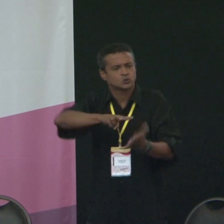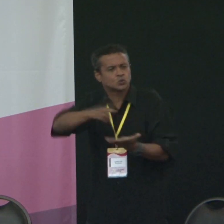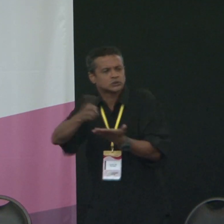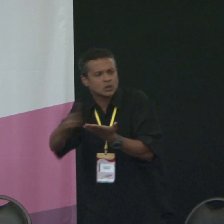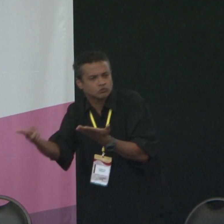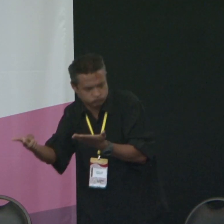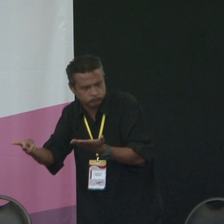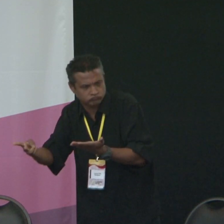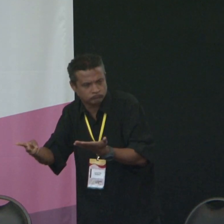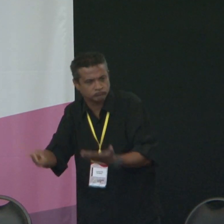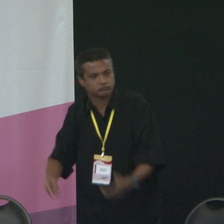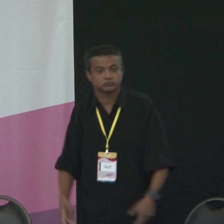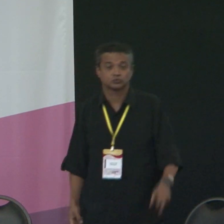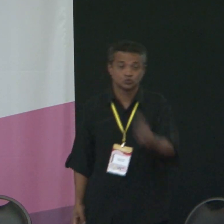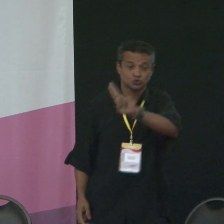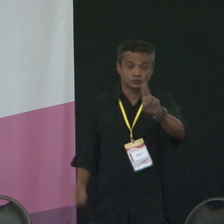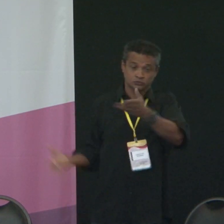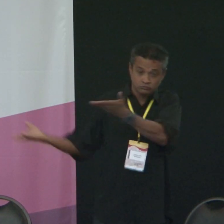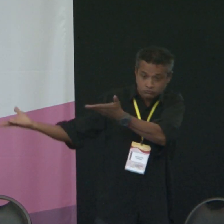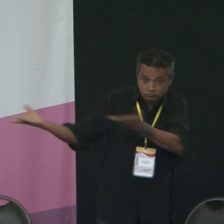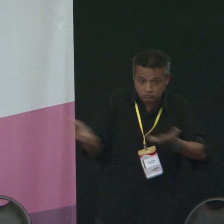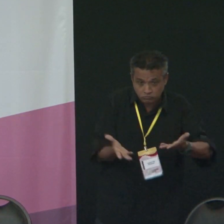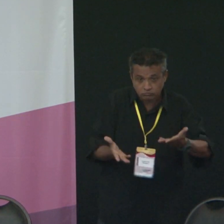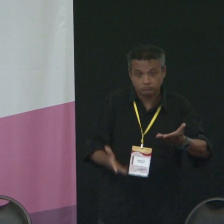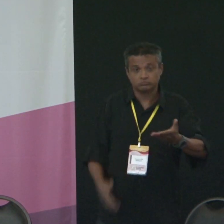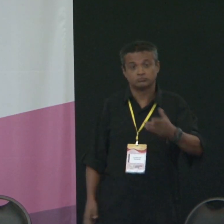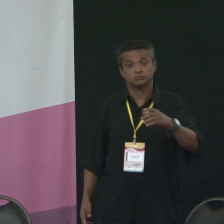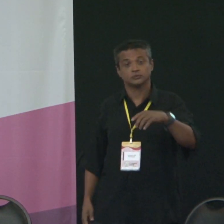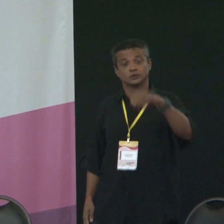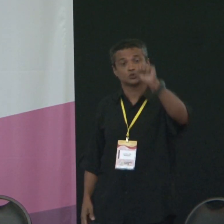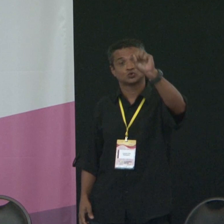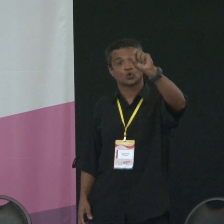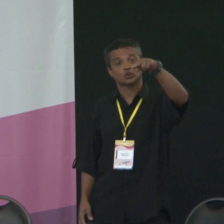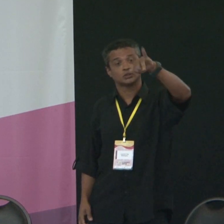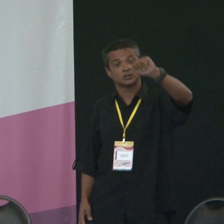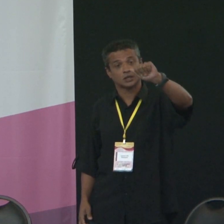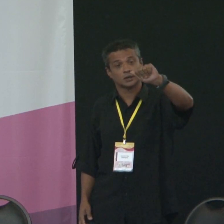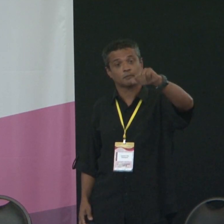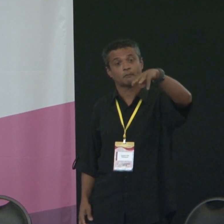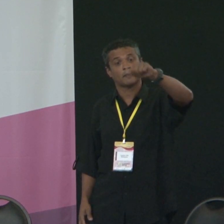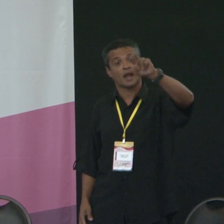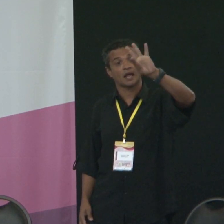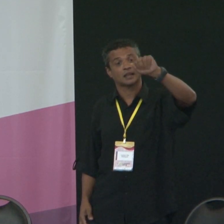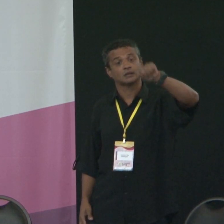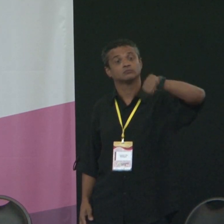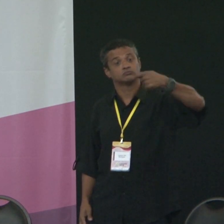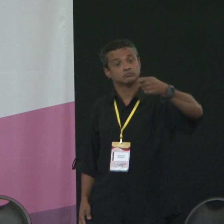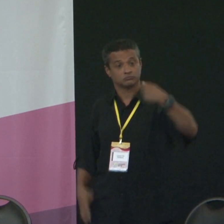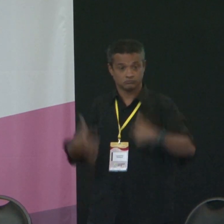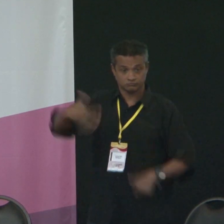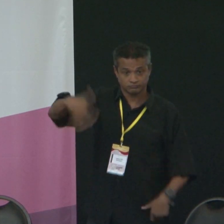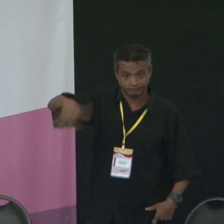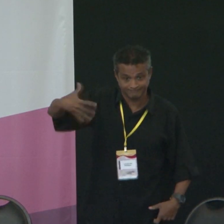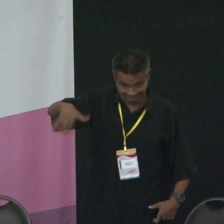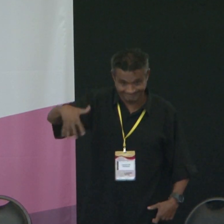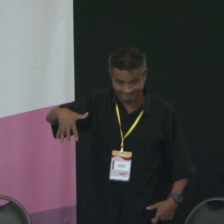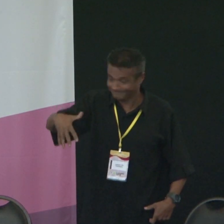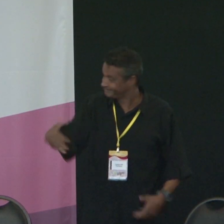Elas apresentarão as pesquisas desenvolvidas por elas em suas universidades.